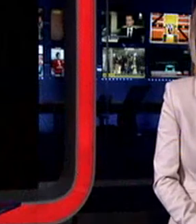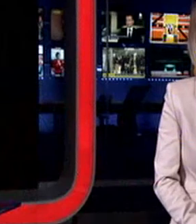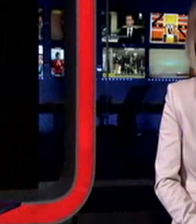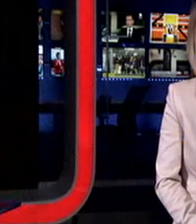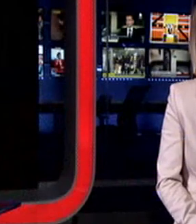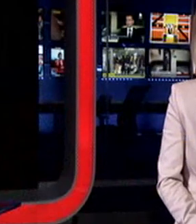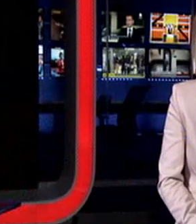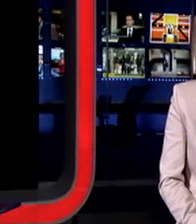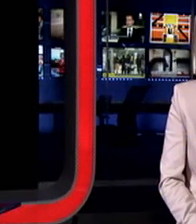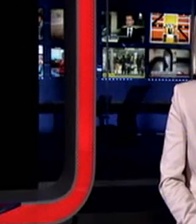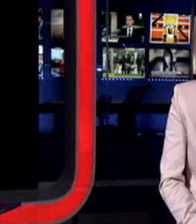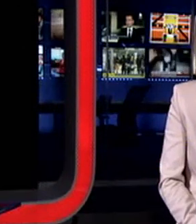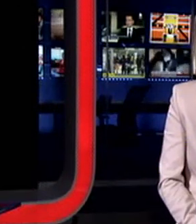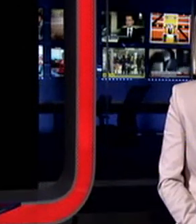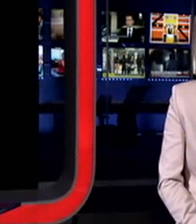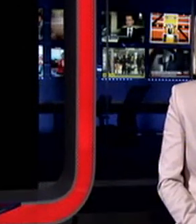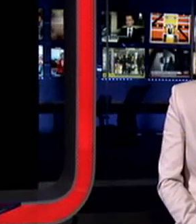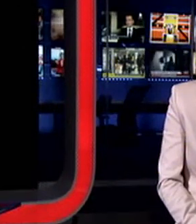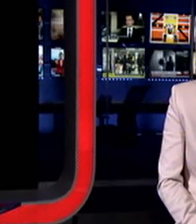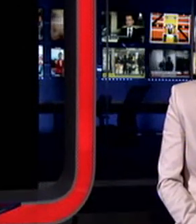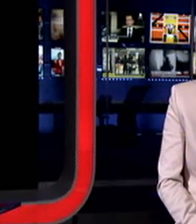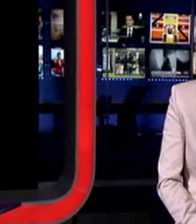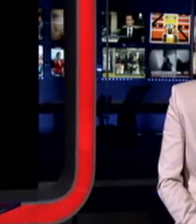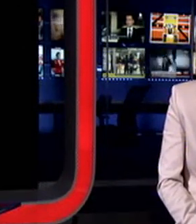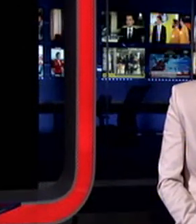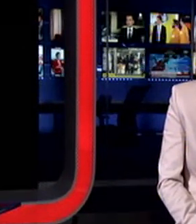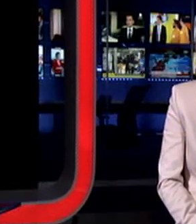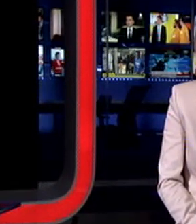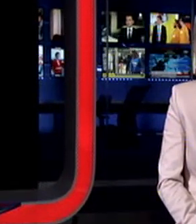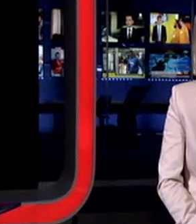Ve yine ekonominin gündemiyle devam edeceğiz. Piyasa raporu gelecek ekranlarınıza hemen.